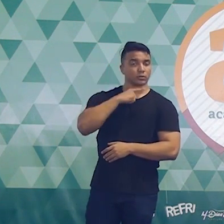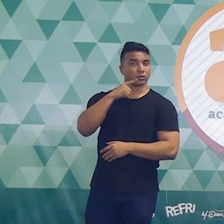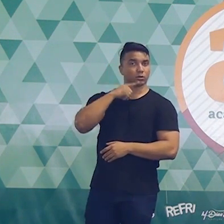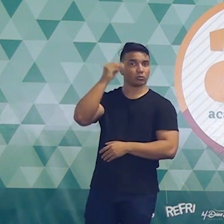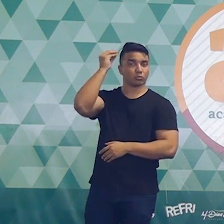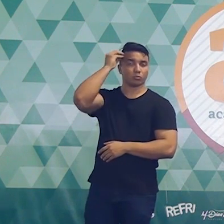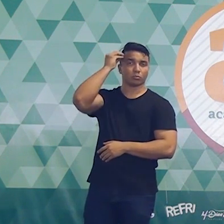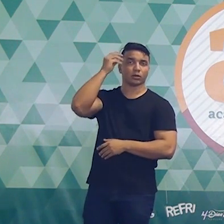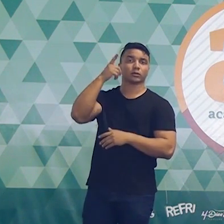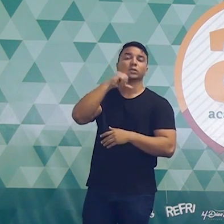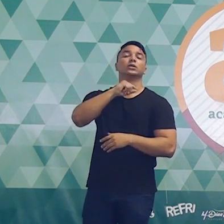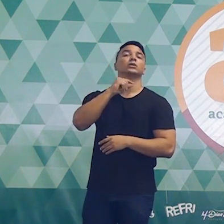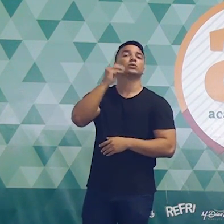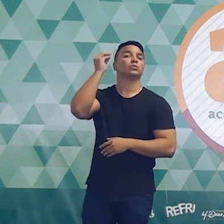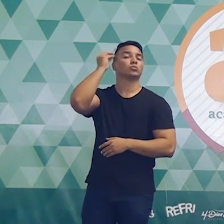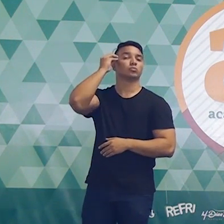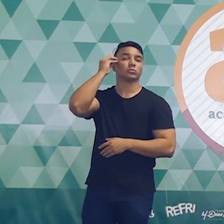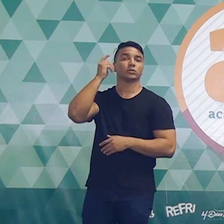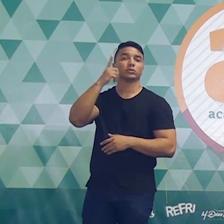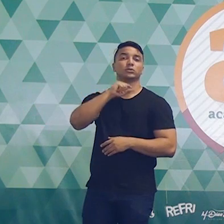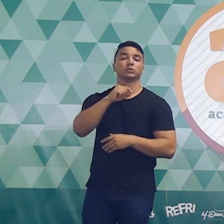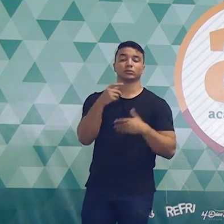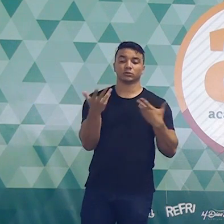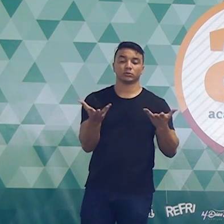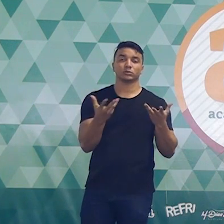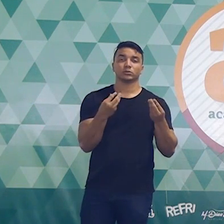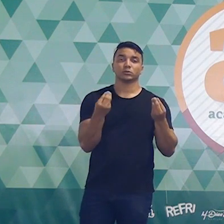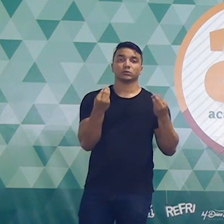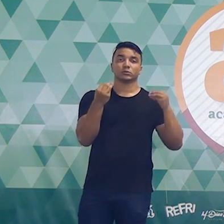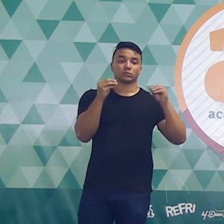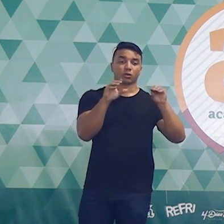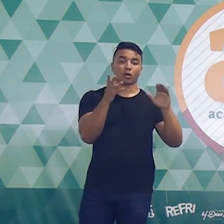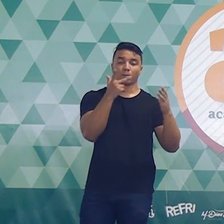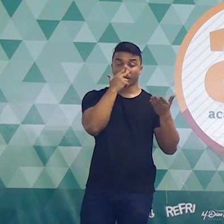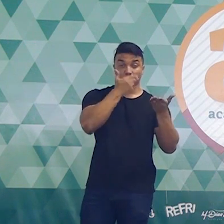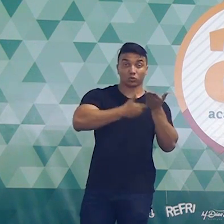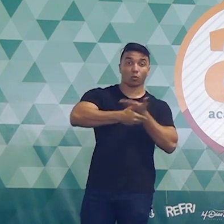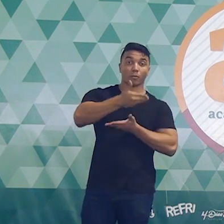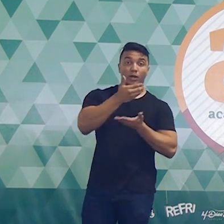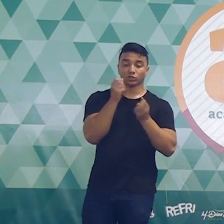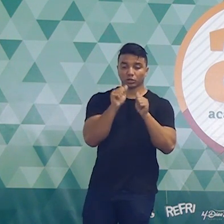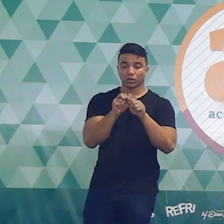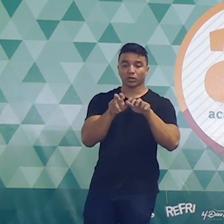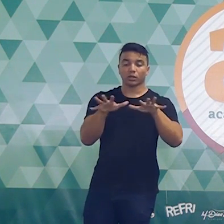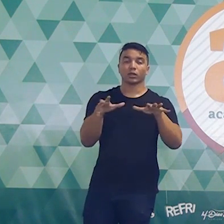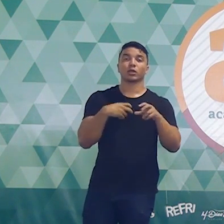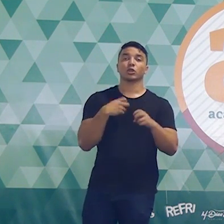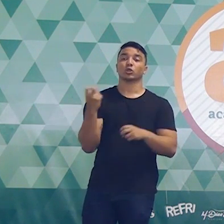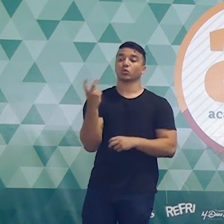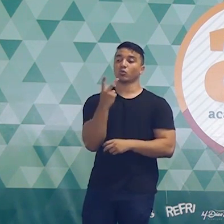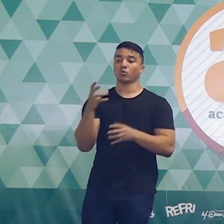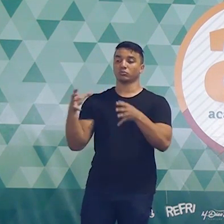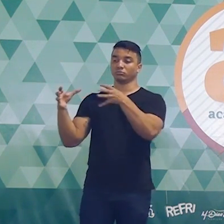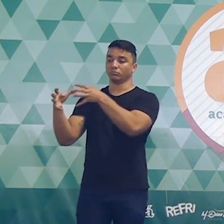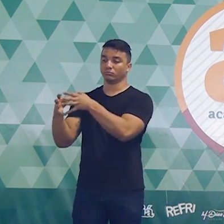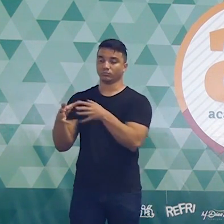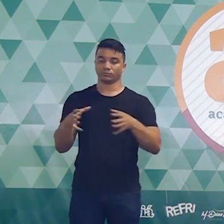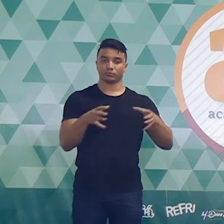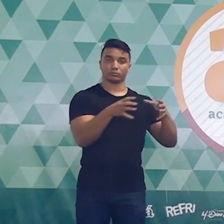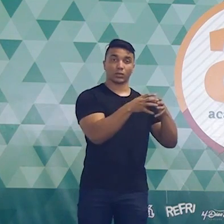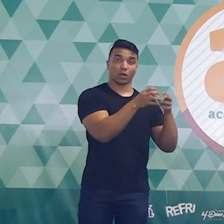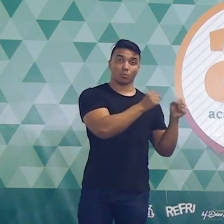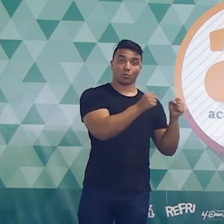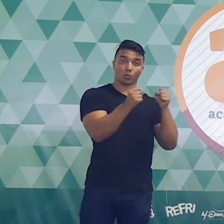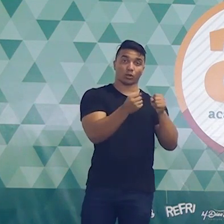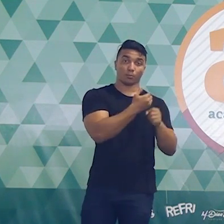nada ou alguém tem culpa? Essa culpa a gente vai compartilhar entre dois grandes blocos: